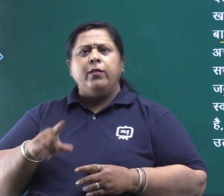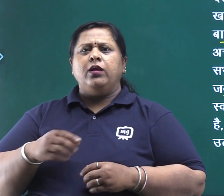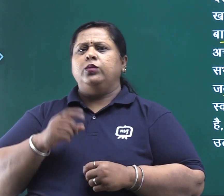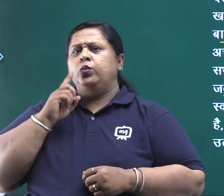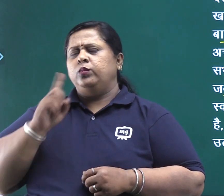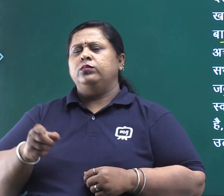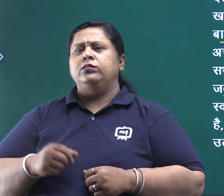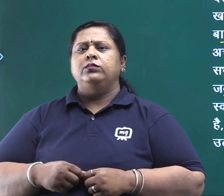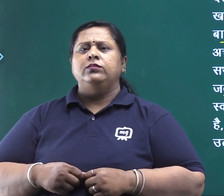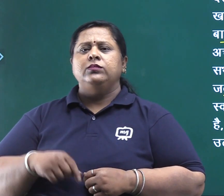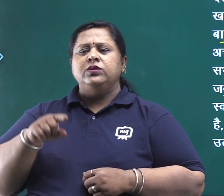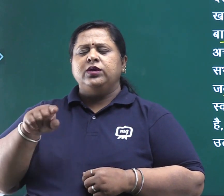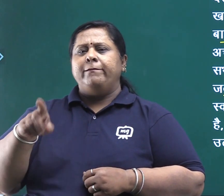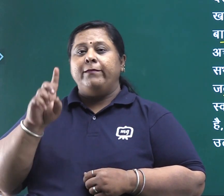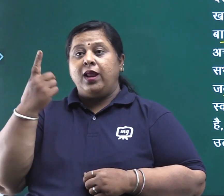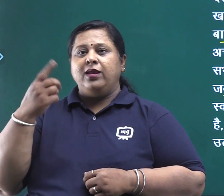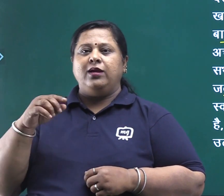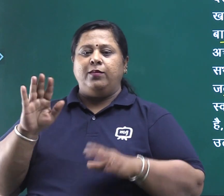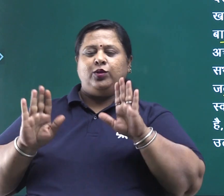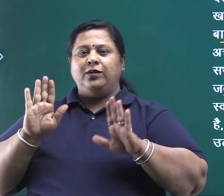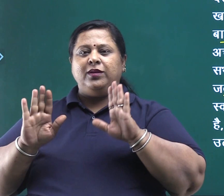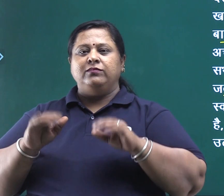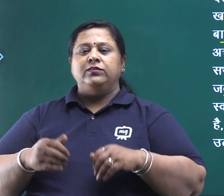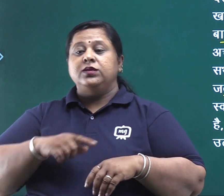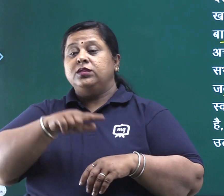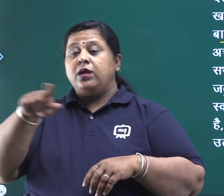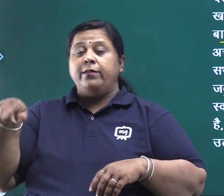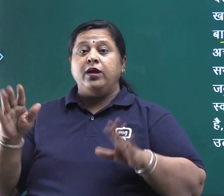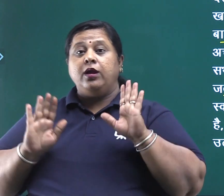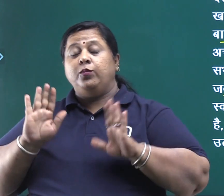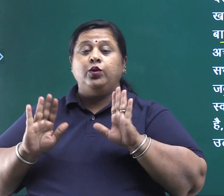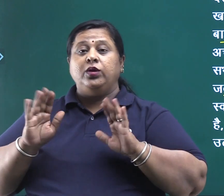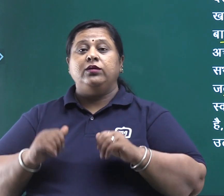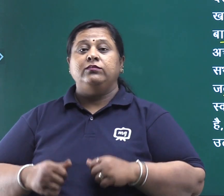परंतु जब पहली कठपुतली पर सभी कठपुतलियों की